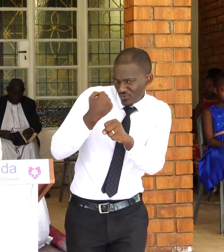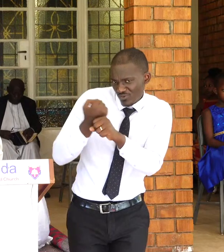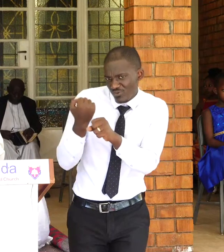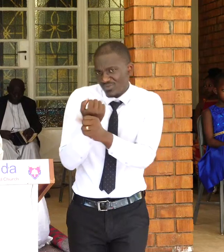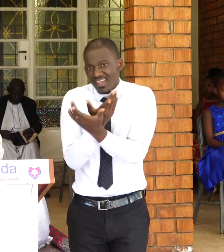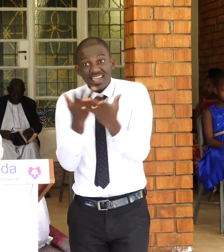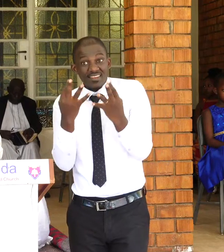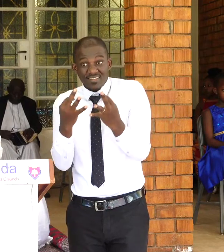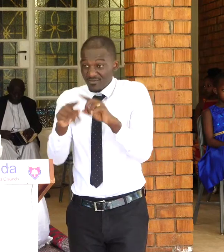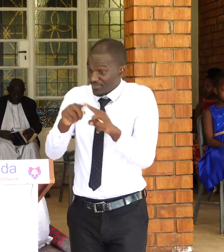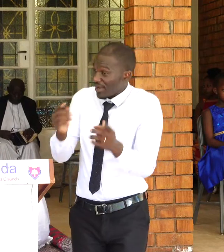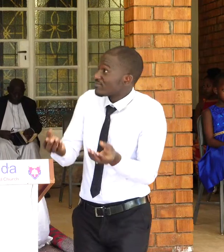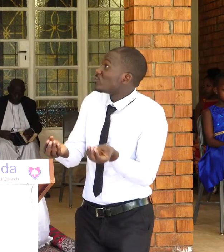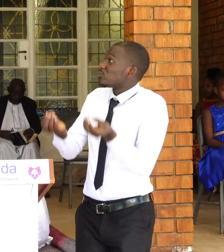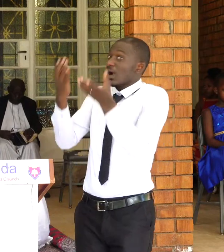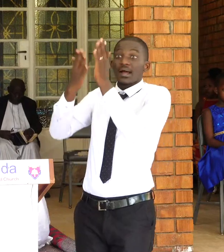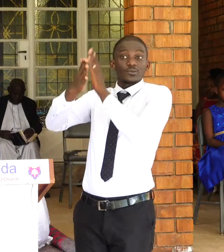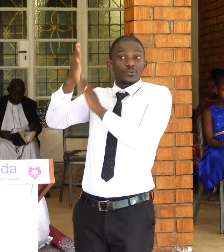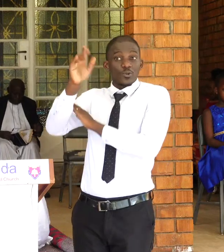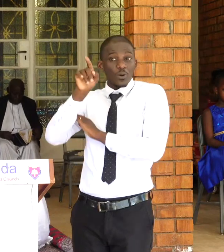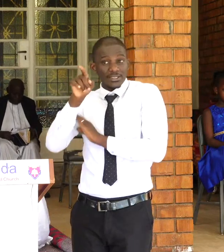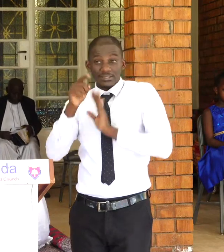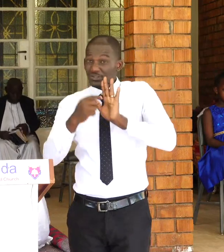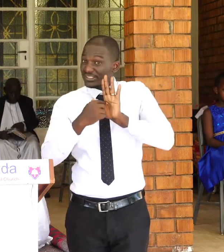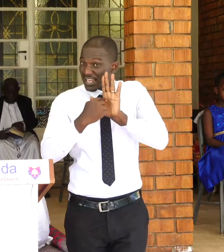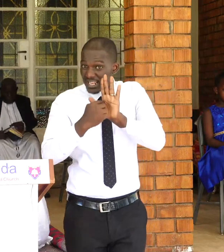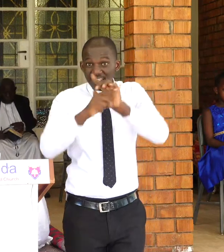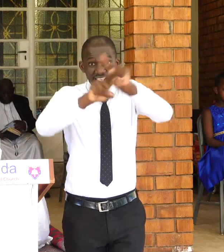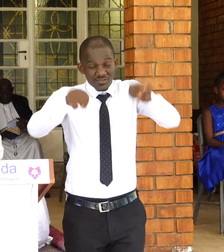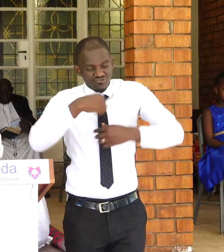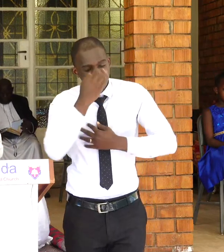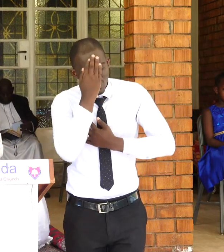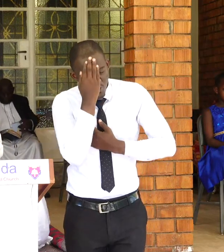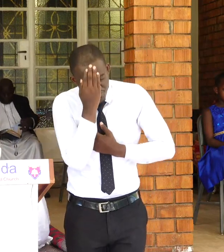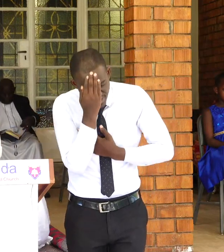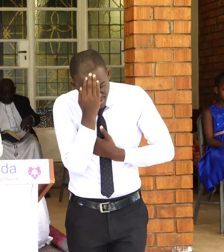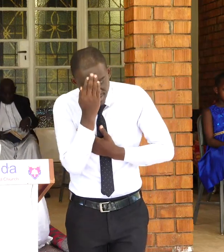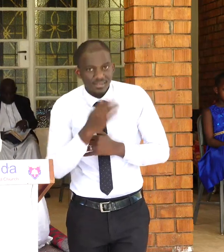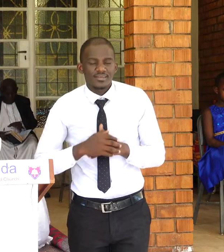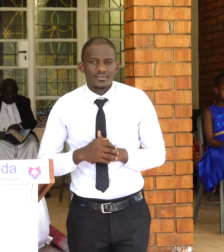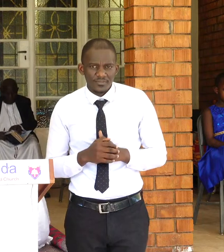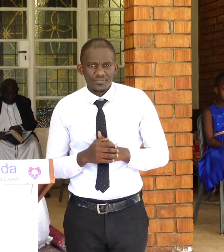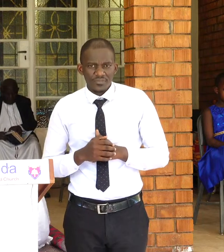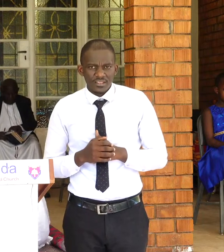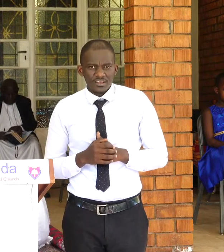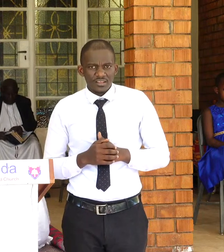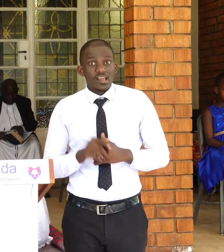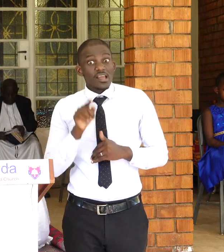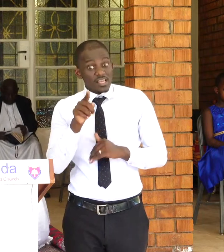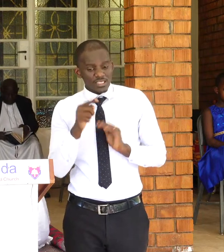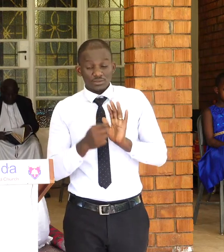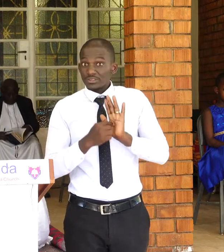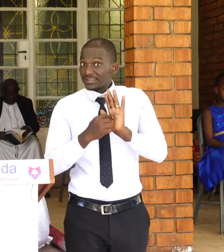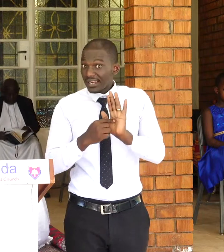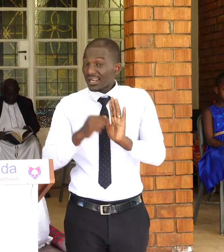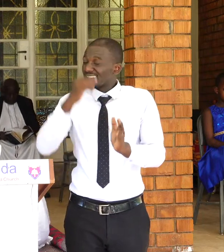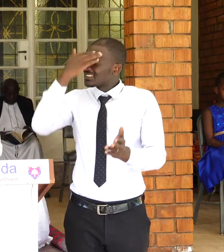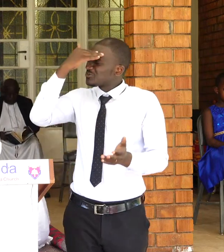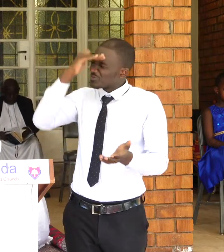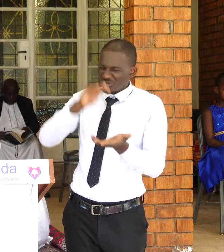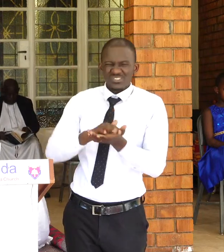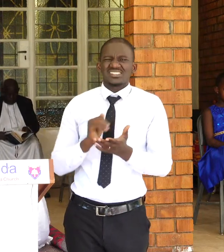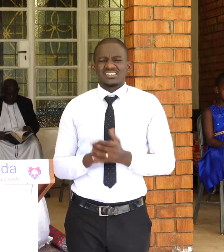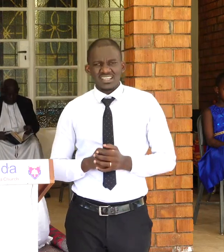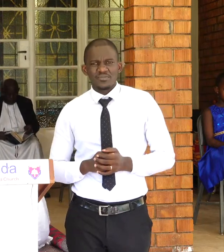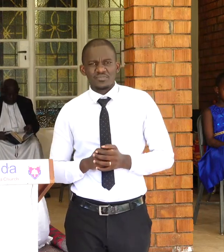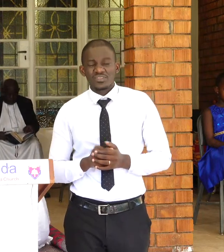saddaaka kabonero akalaga nti tugonda, aleluya, kabonero akalaga nti tukkiriza,